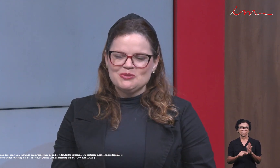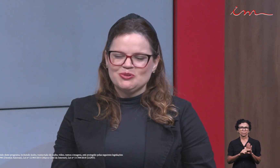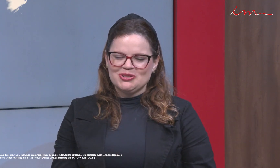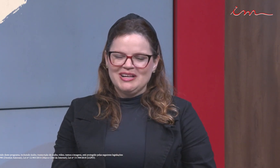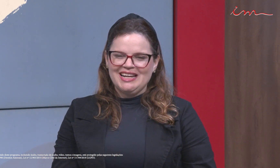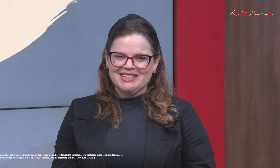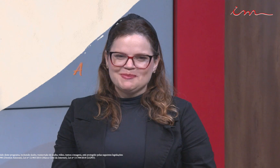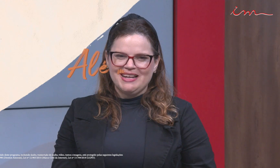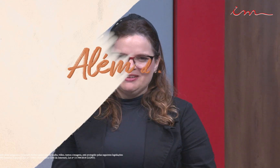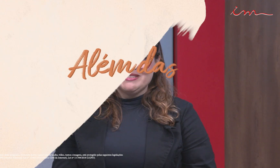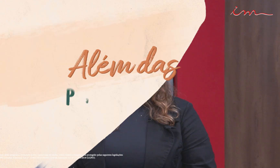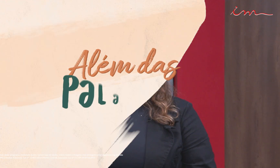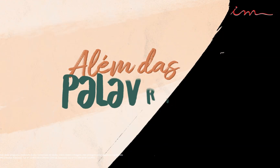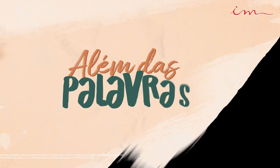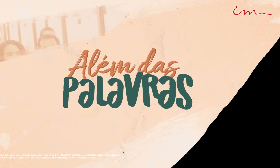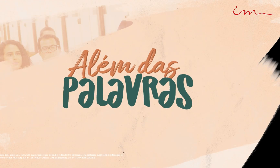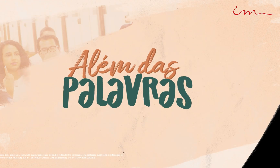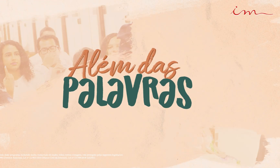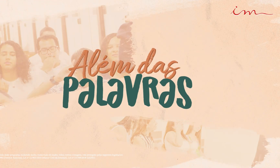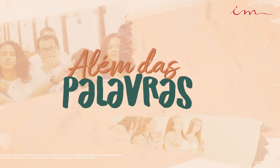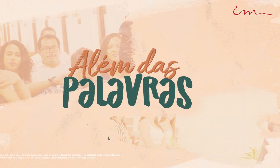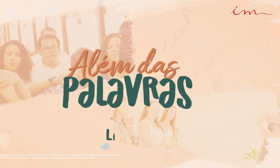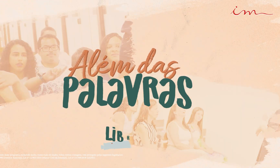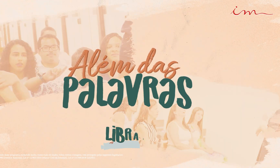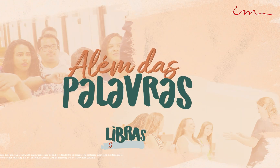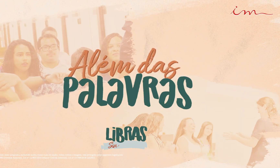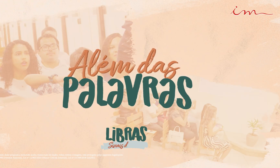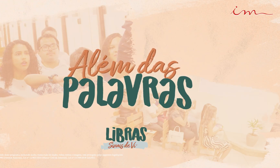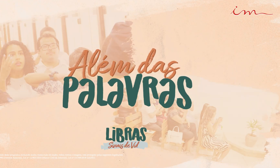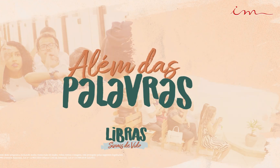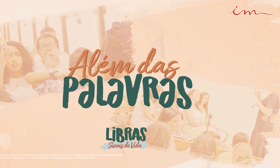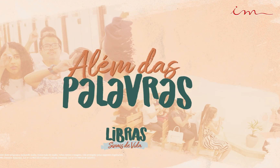versículo. Vamos para o nosso Além das Palavras?